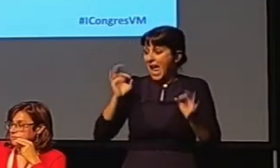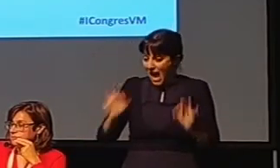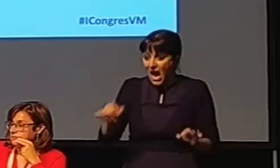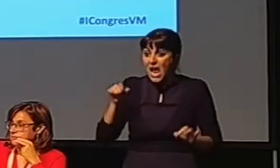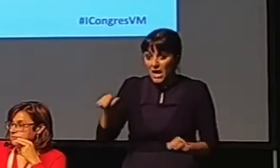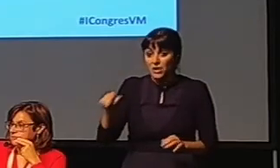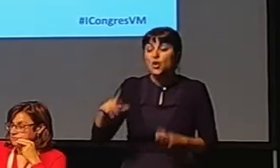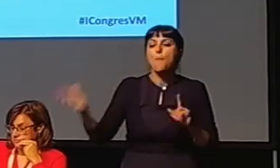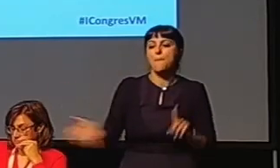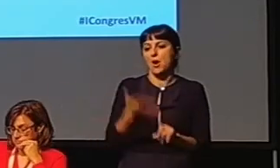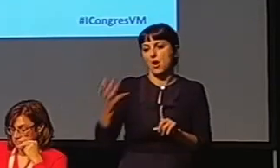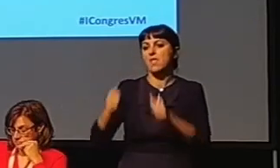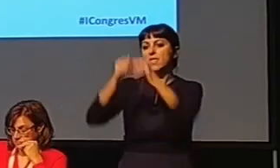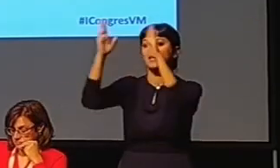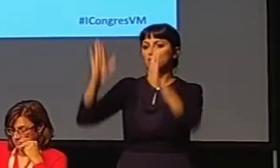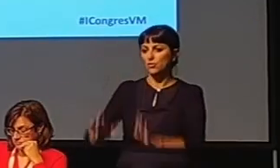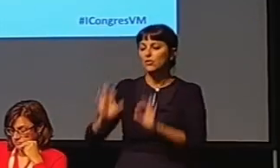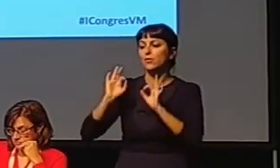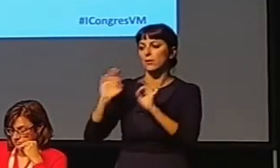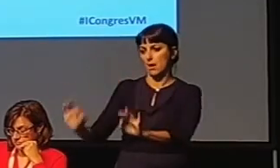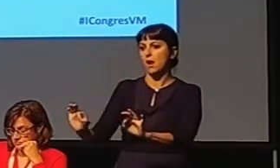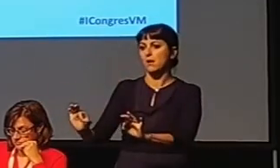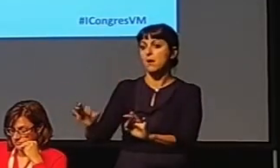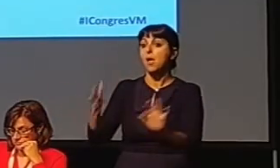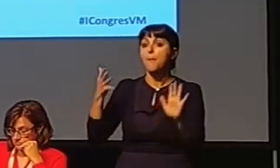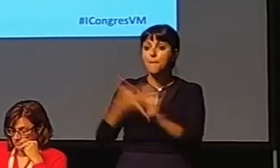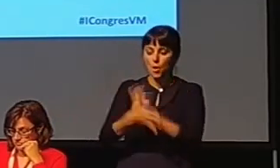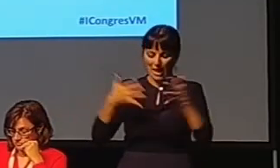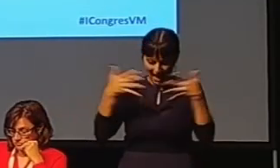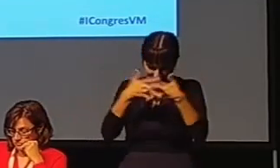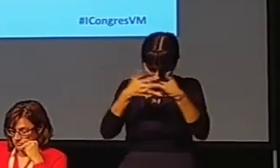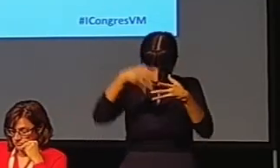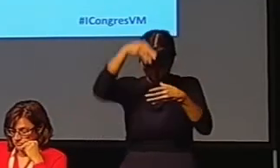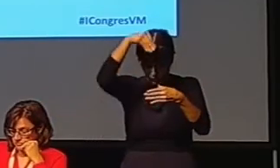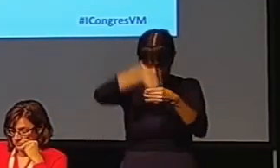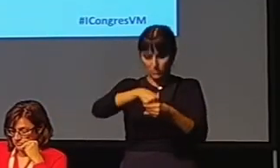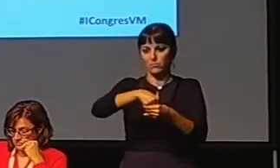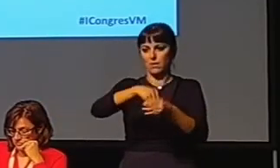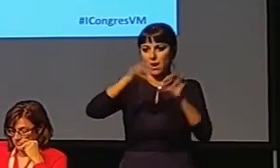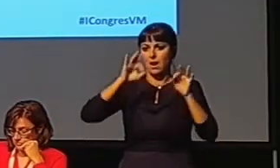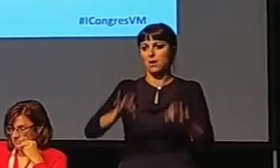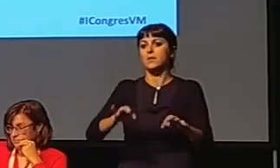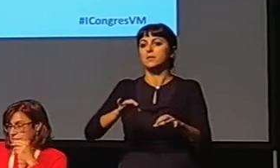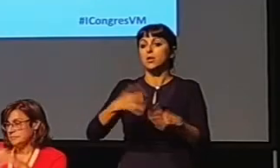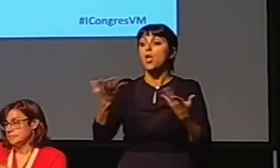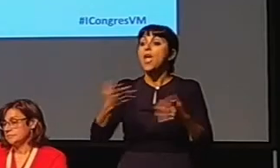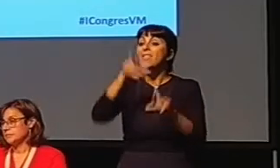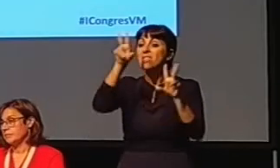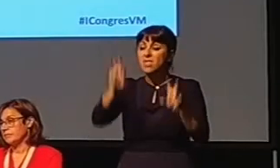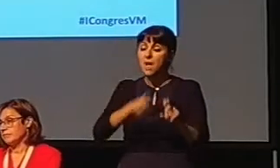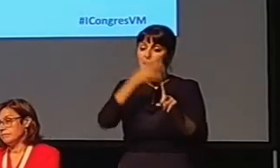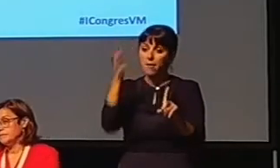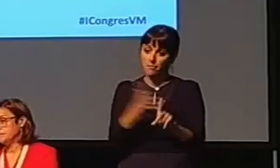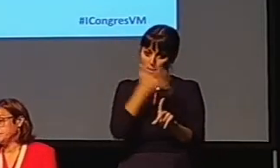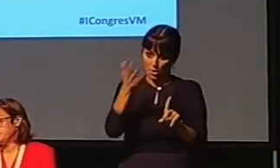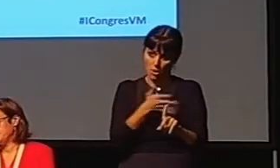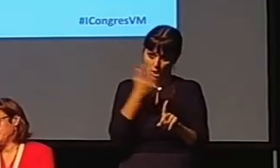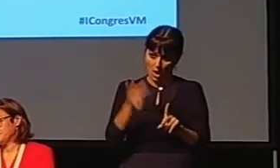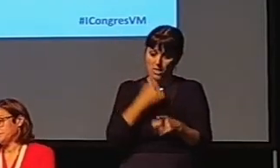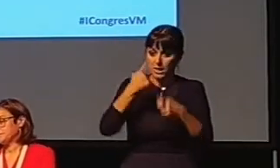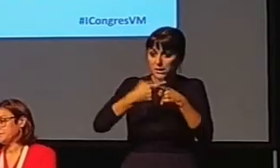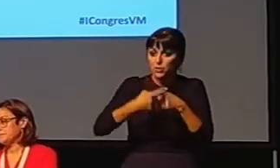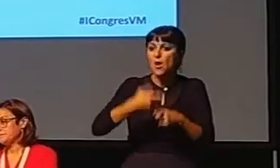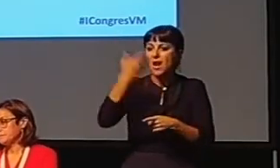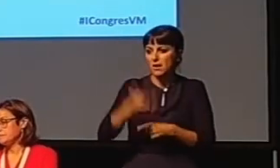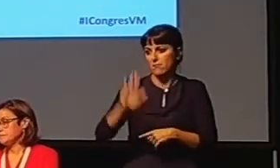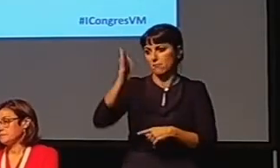institucional, perquè és violència de la pròpia estructura. Per això és tan important el tema de les violències sexuals, perquè és el nucli dur del sistema patriarcal. I